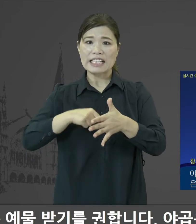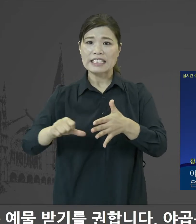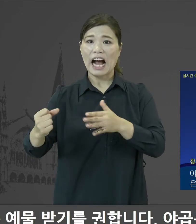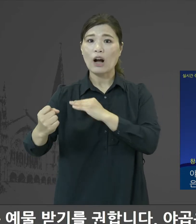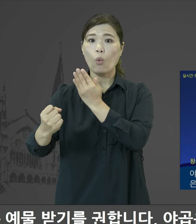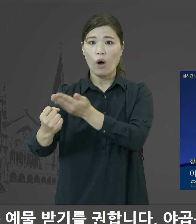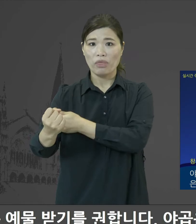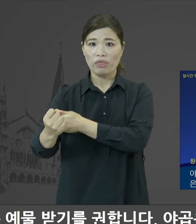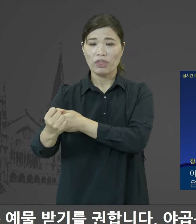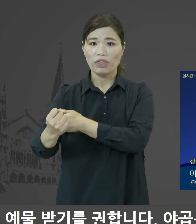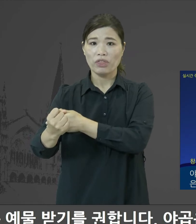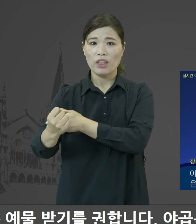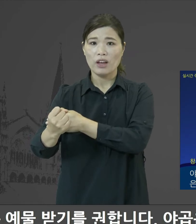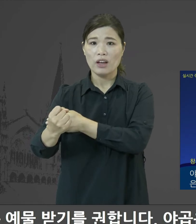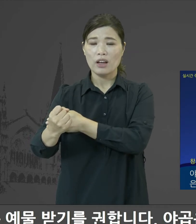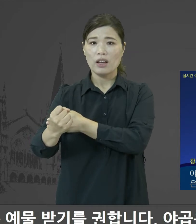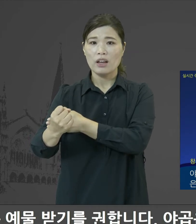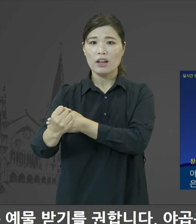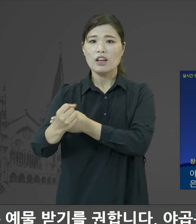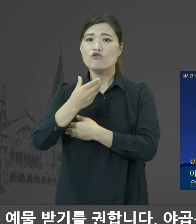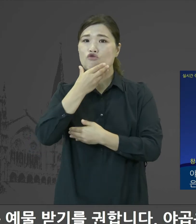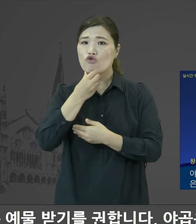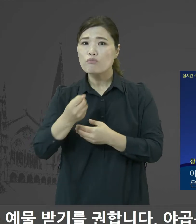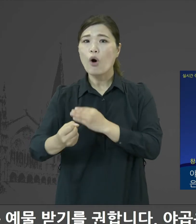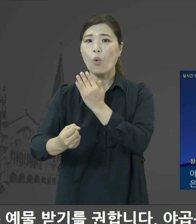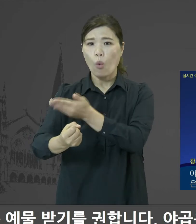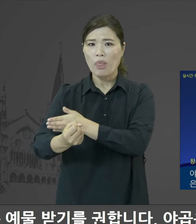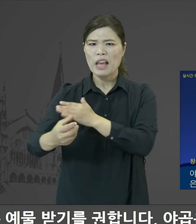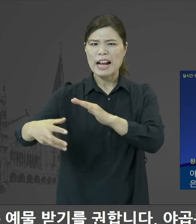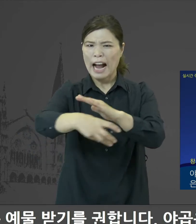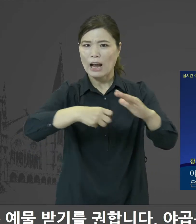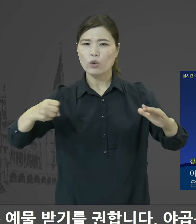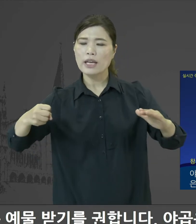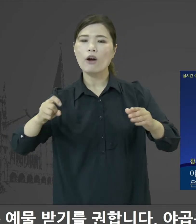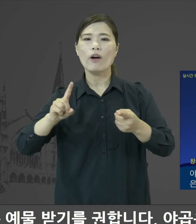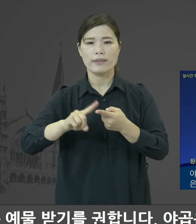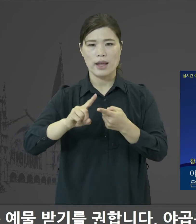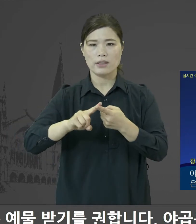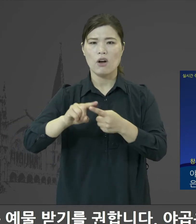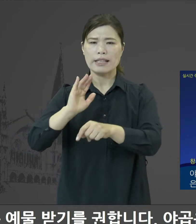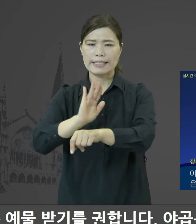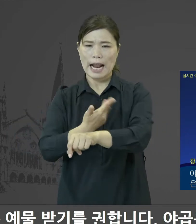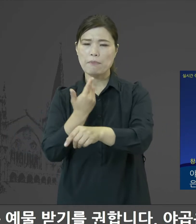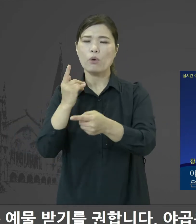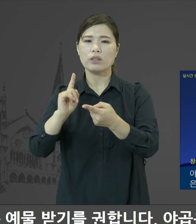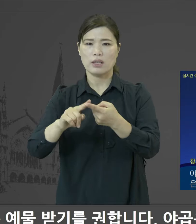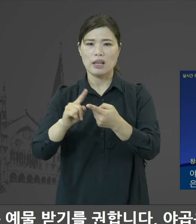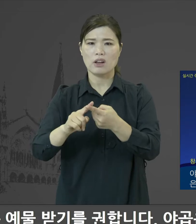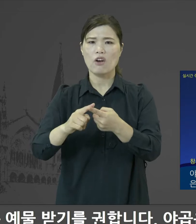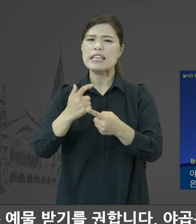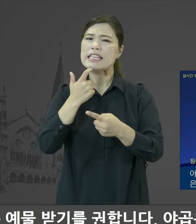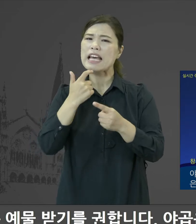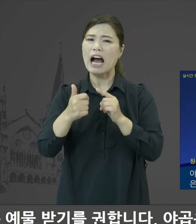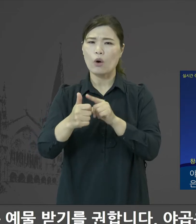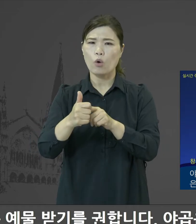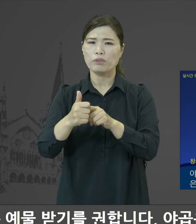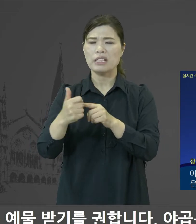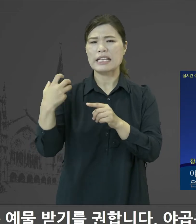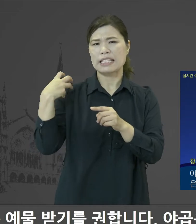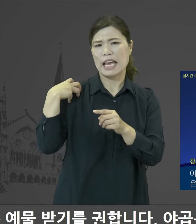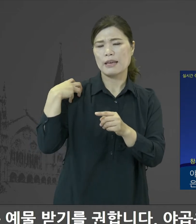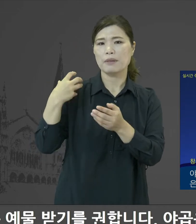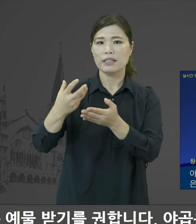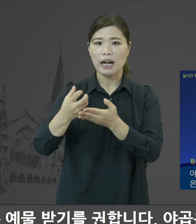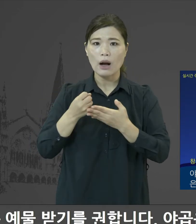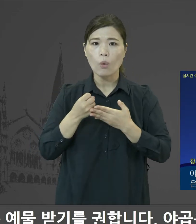대해서, 도덕적인 잘못에 대해서 자신의 책임을 지고 거기에 대해서